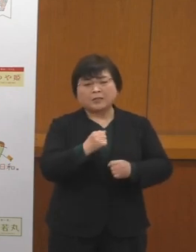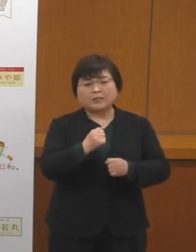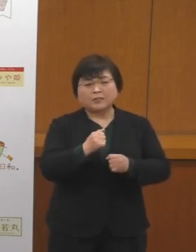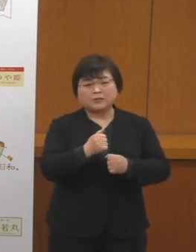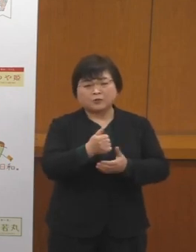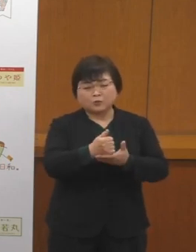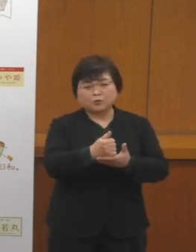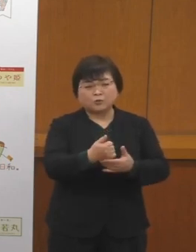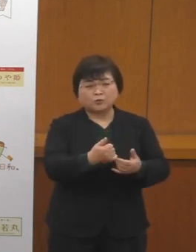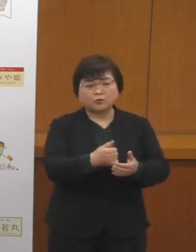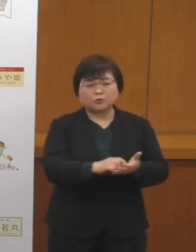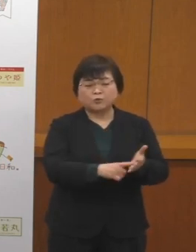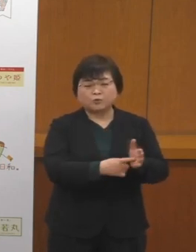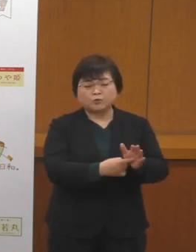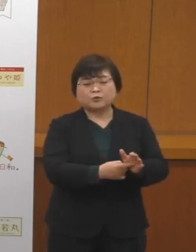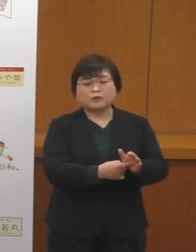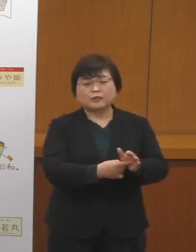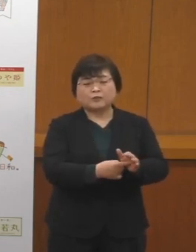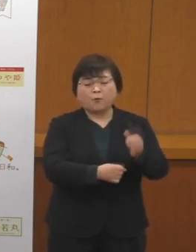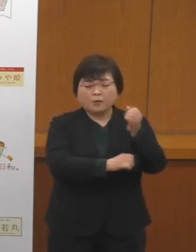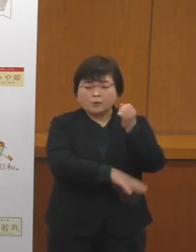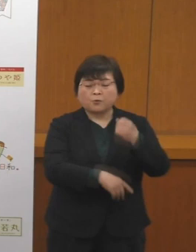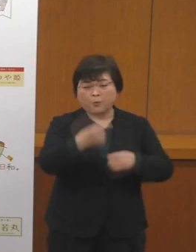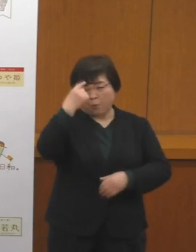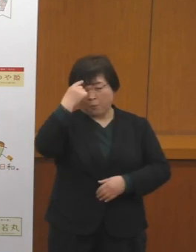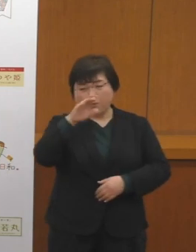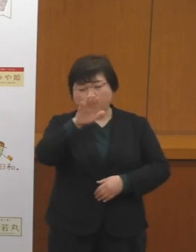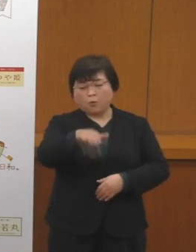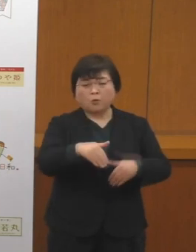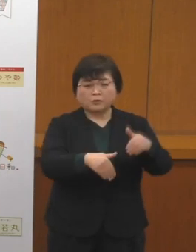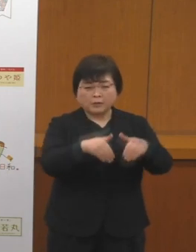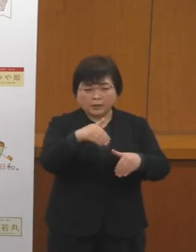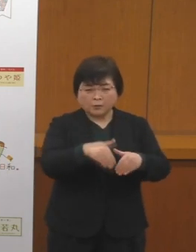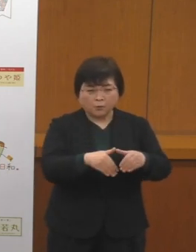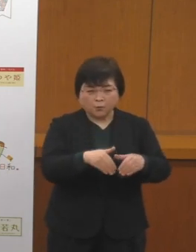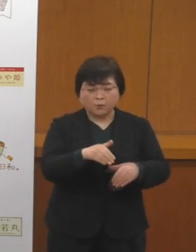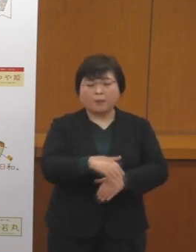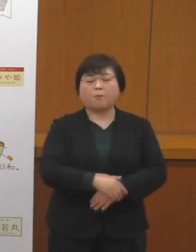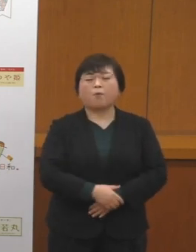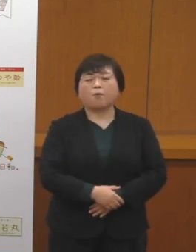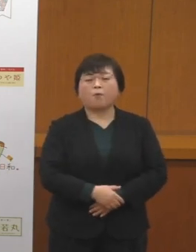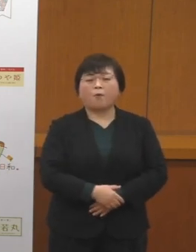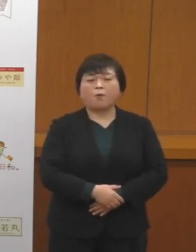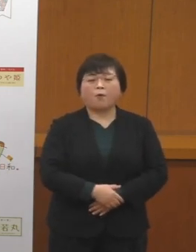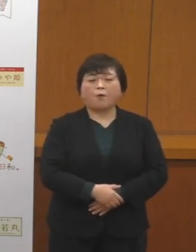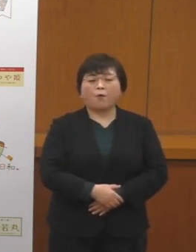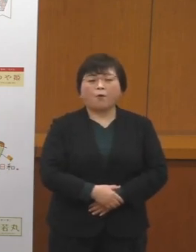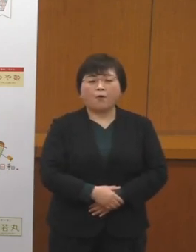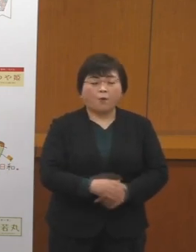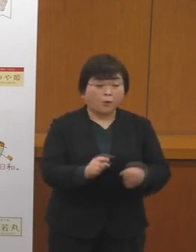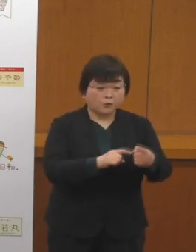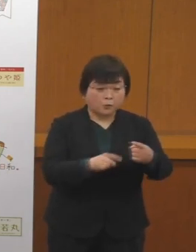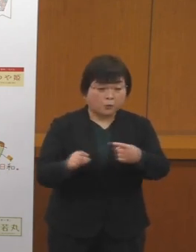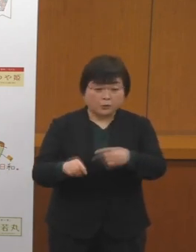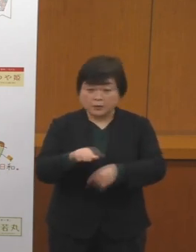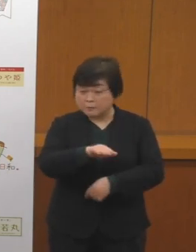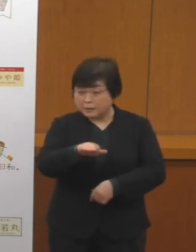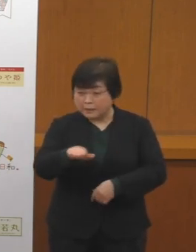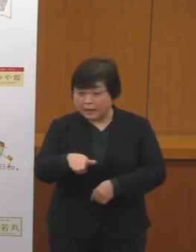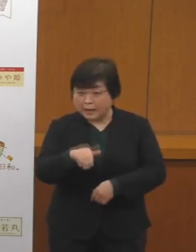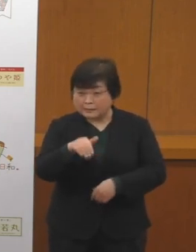とも言えると思いますので今後の選挙におきましても有権者を一人を一人が